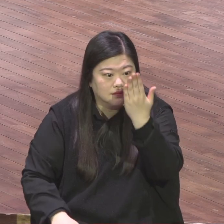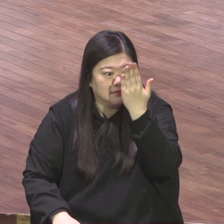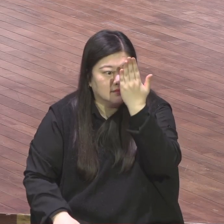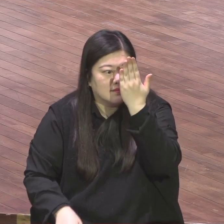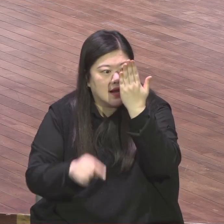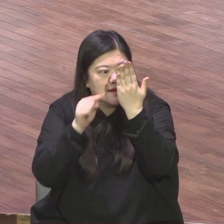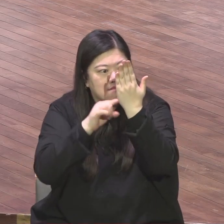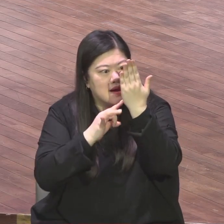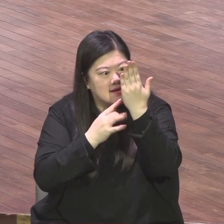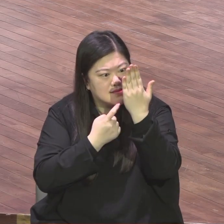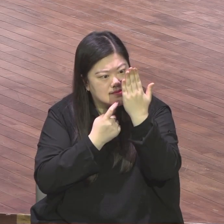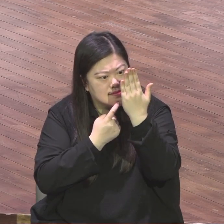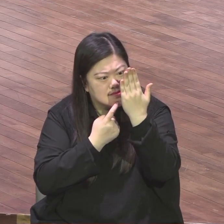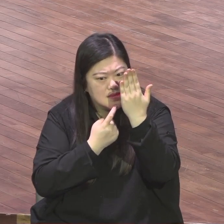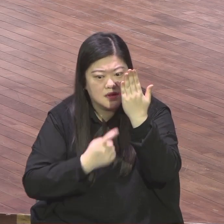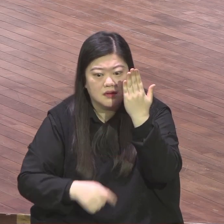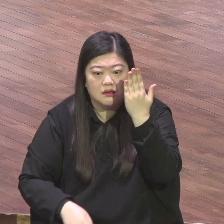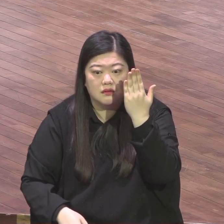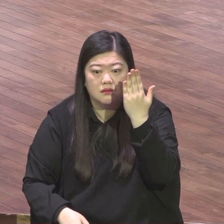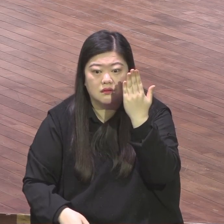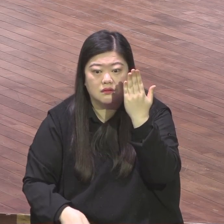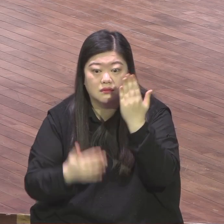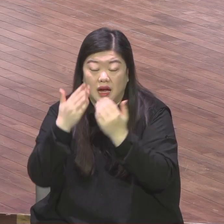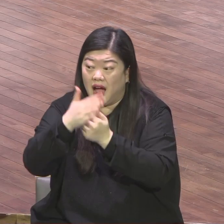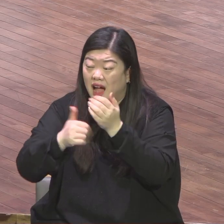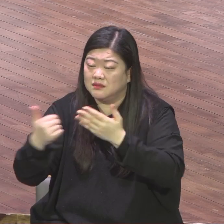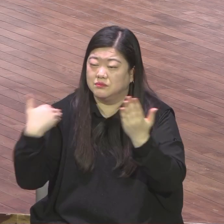그건 나쁜 게 아니에요. 중요한 것은요